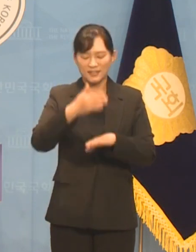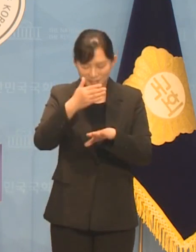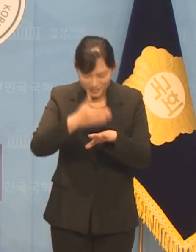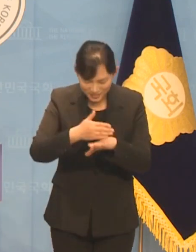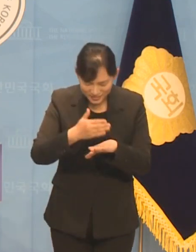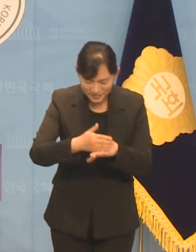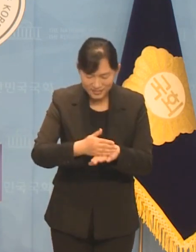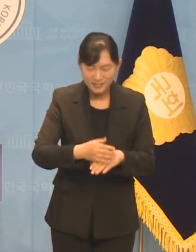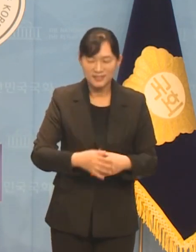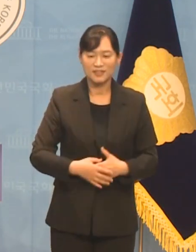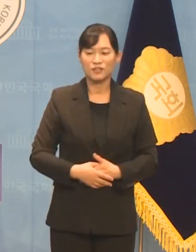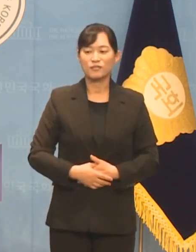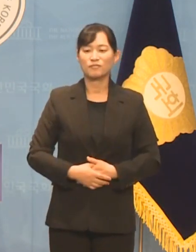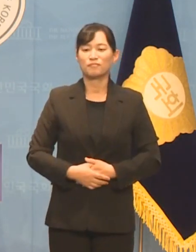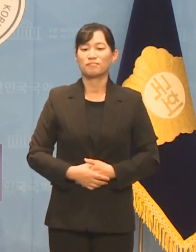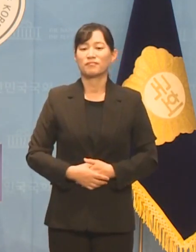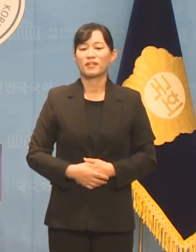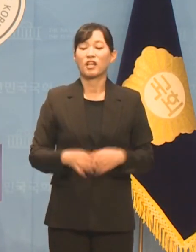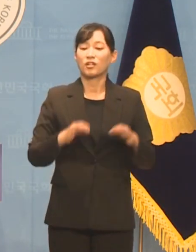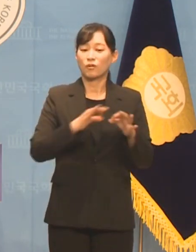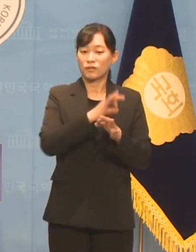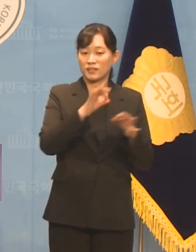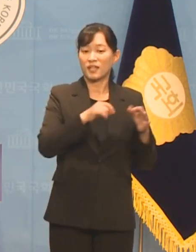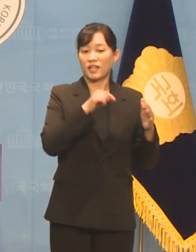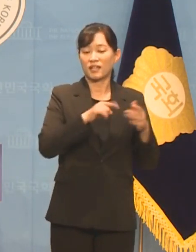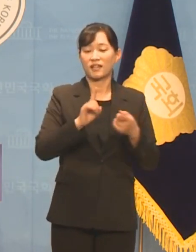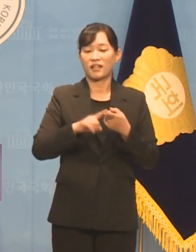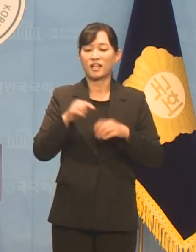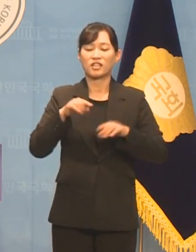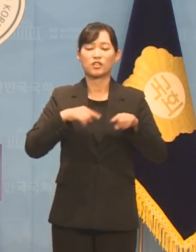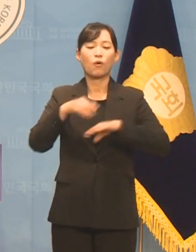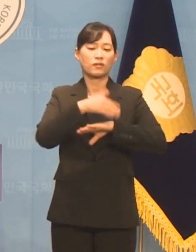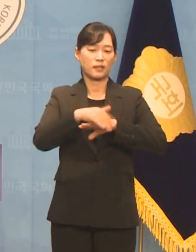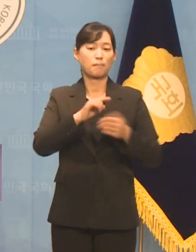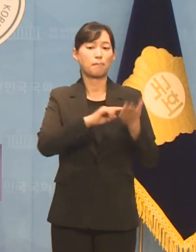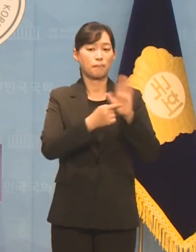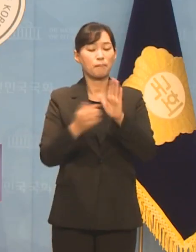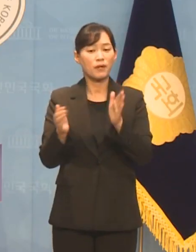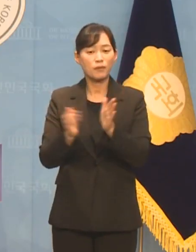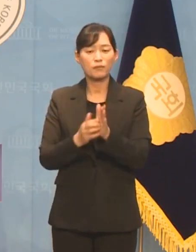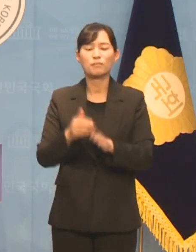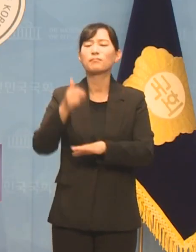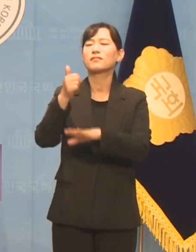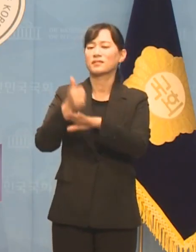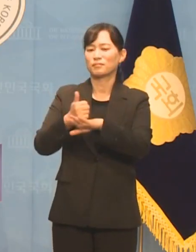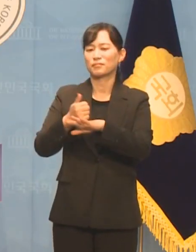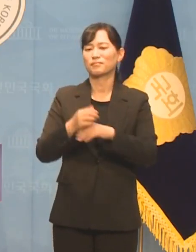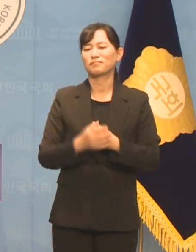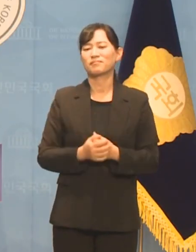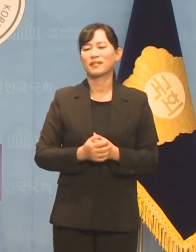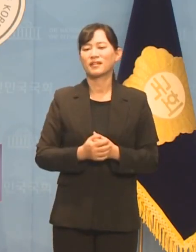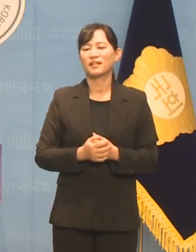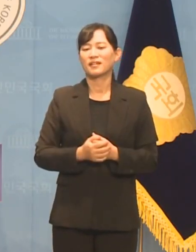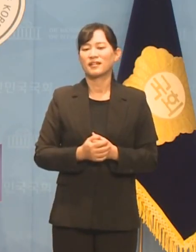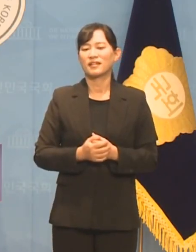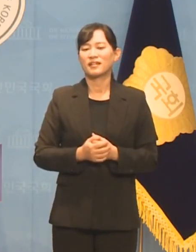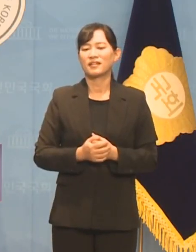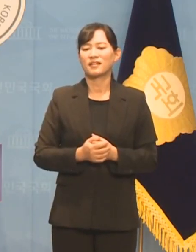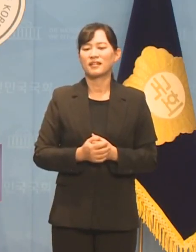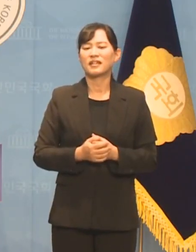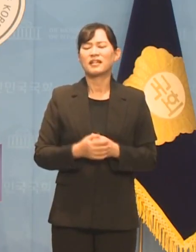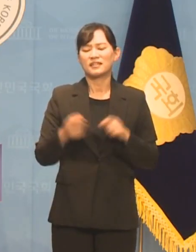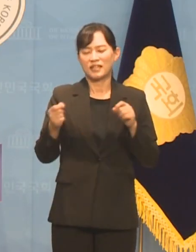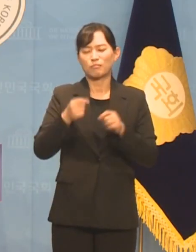감사합니다. 이상으로 경제 분야 정책 발표는 마치고요. 마지막으로 짧은 경선